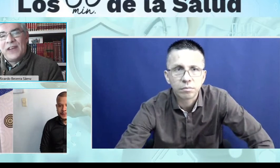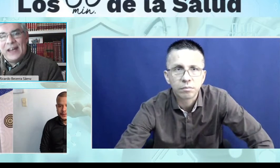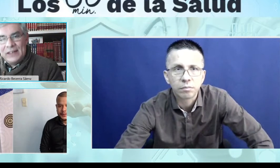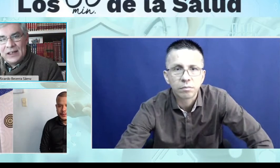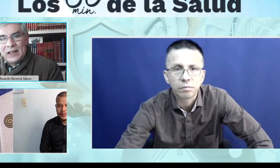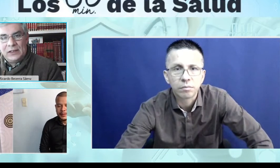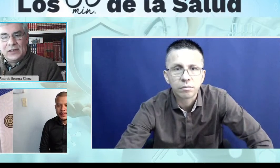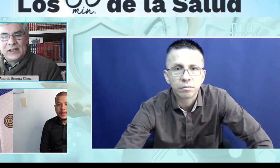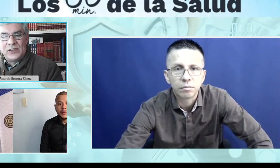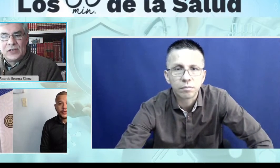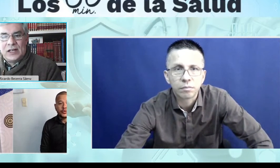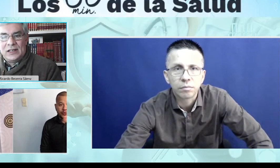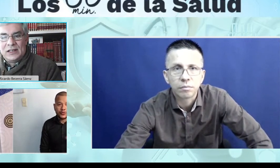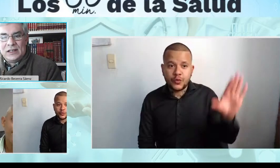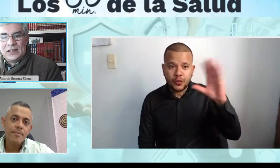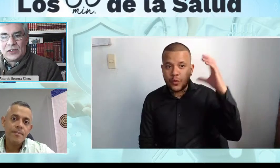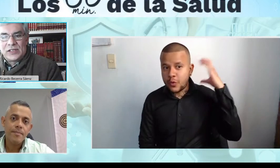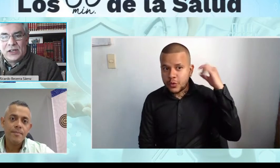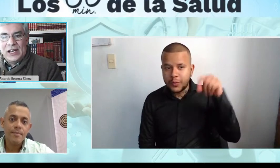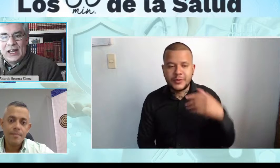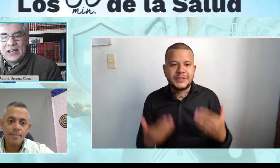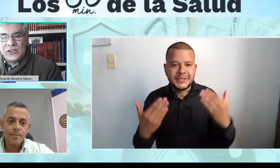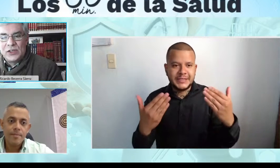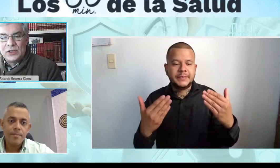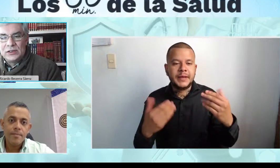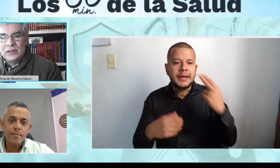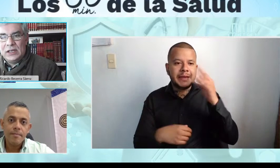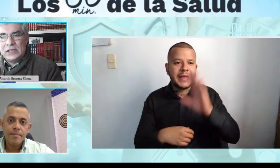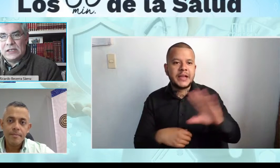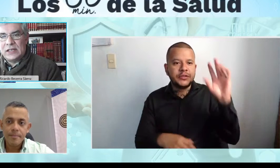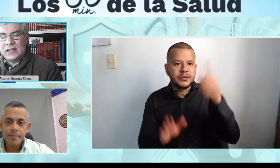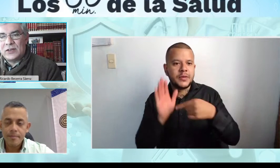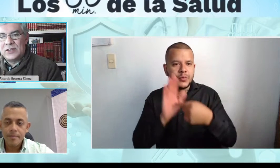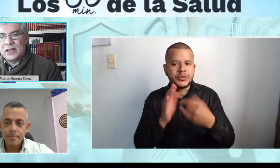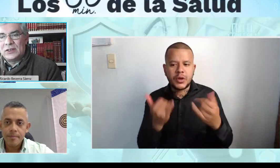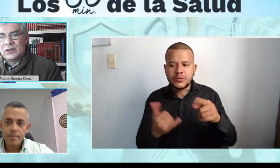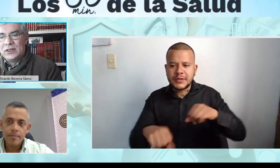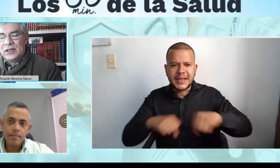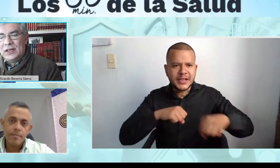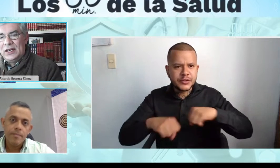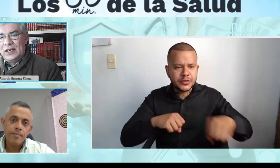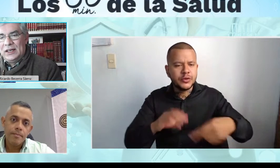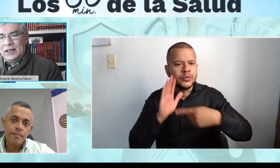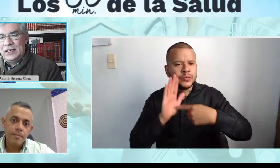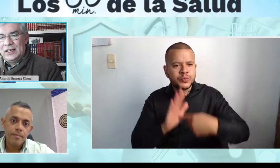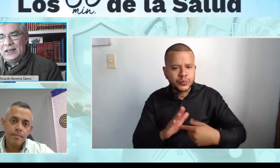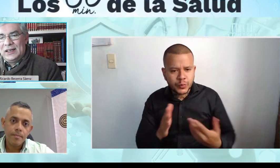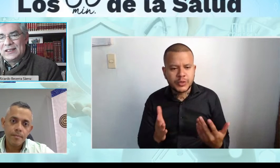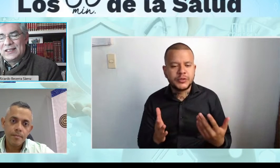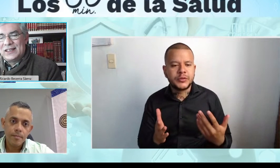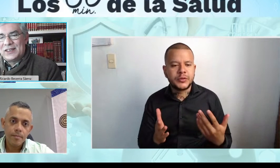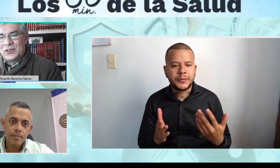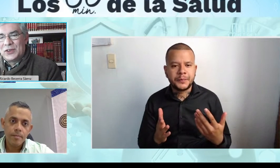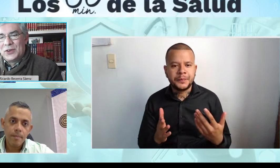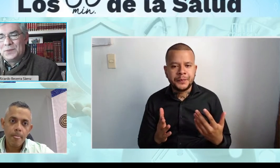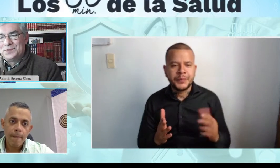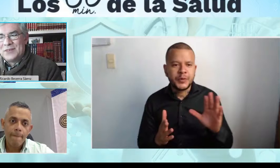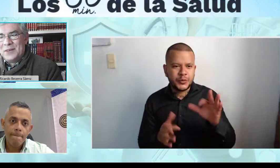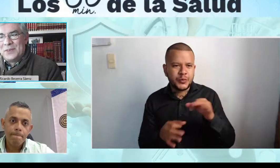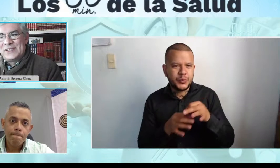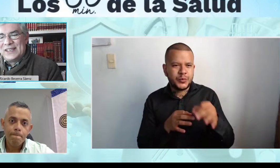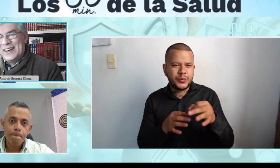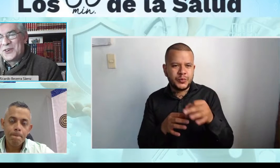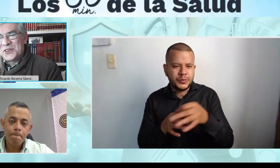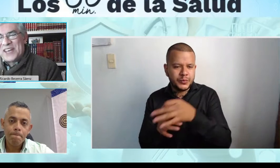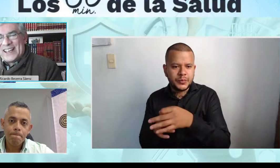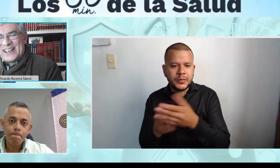un referente a nivel nacional. Entonces, creo que la gestión que se está desarrollando en este territorio,